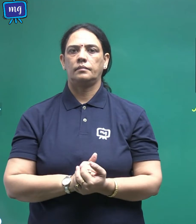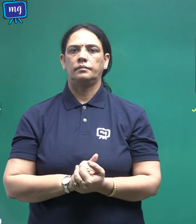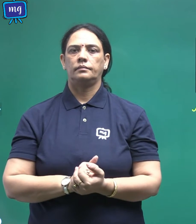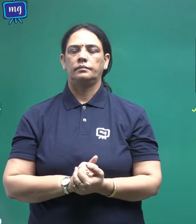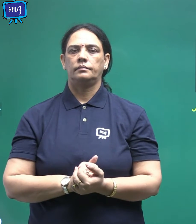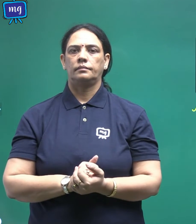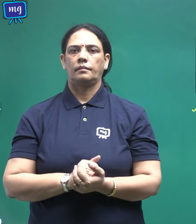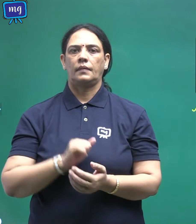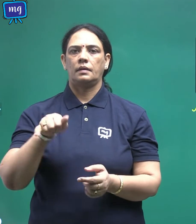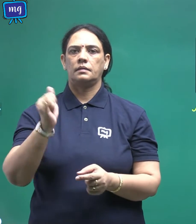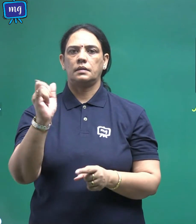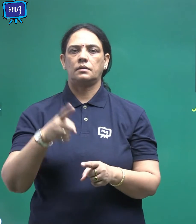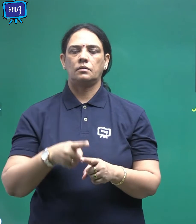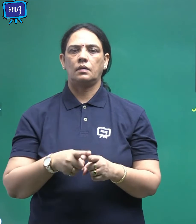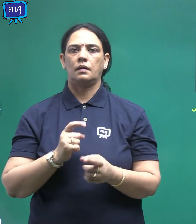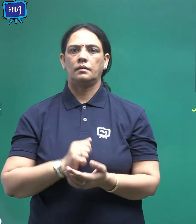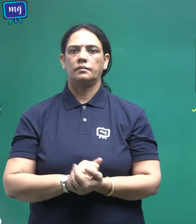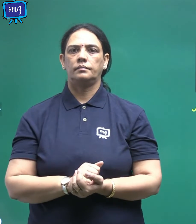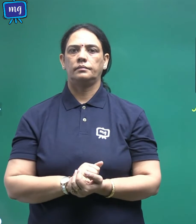6 गुणा